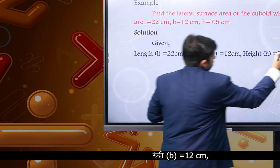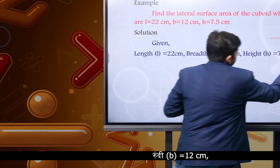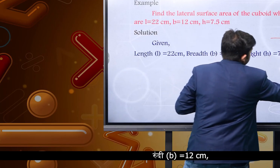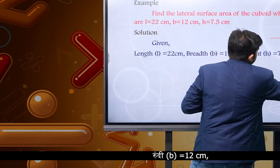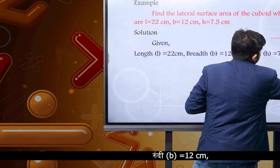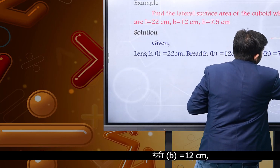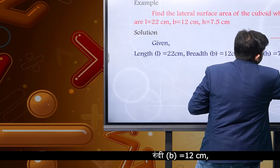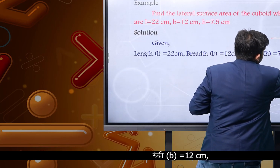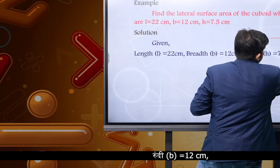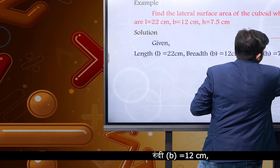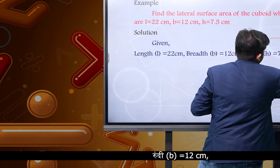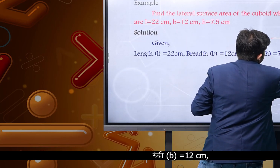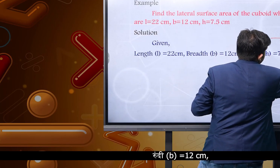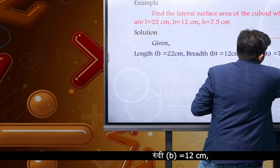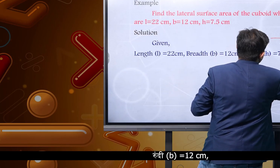रुंदी B बरोबर 12 सेंटीमीटर,